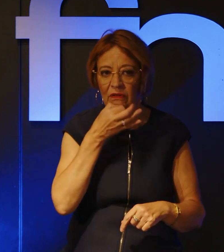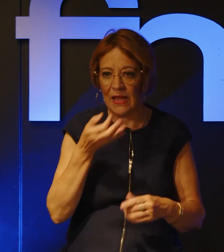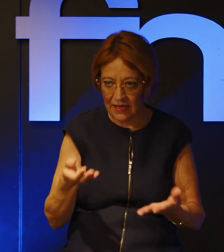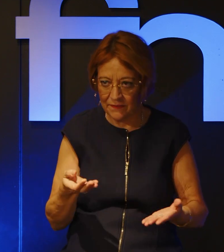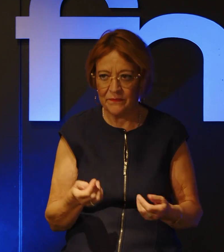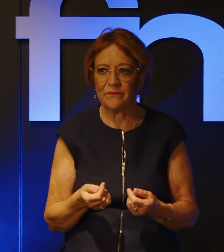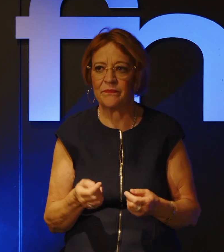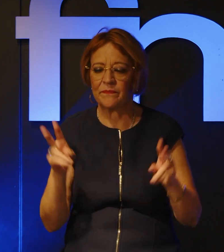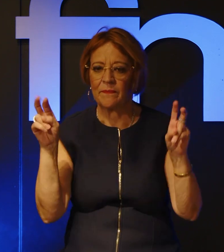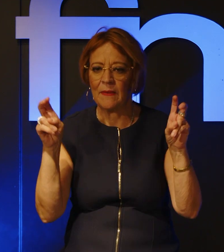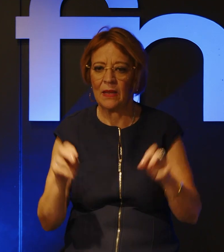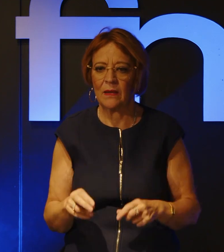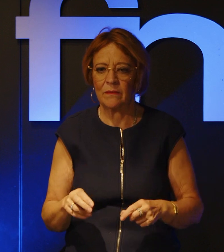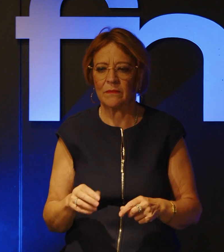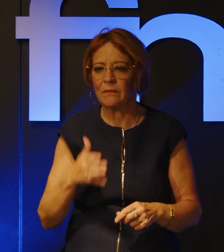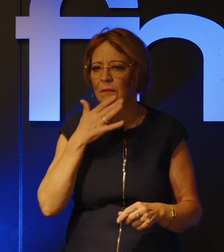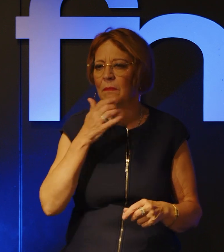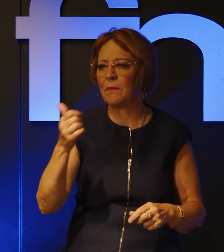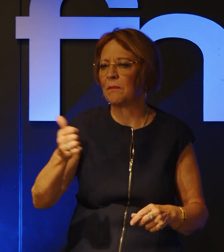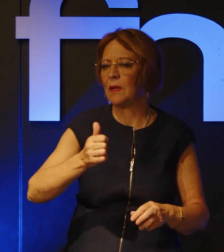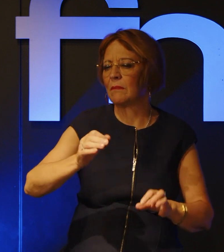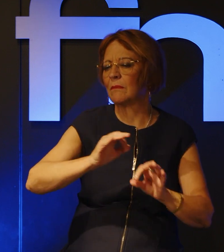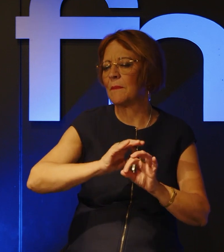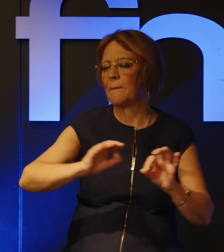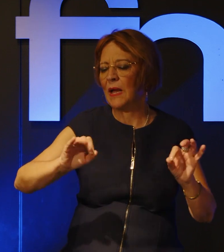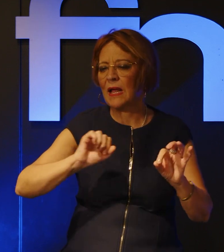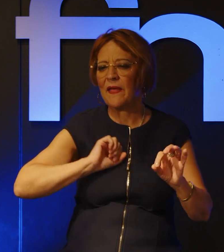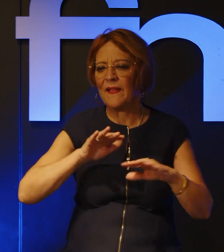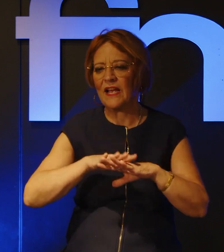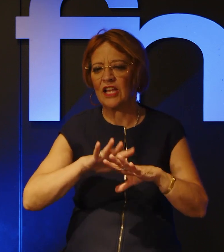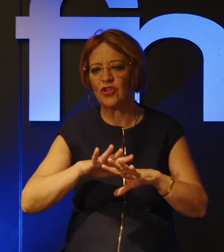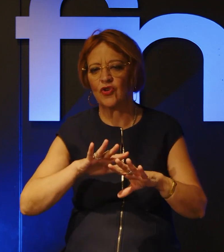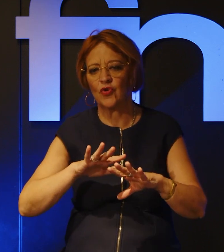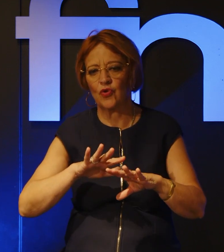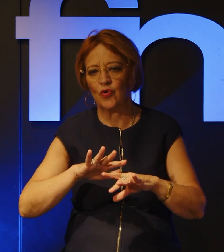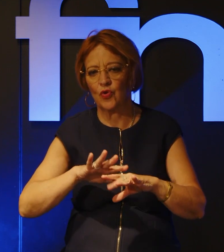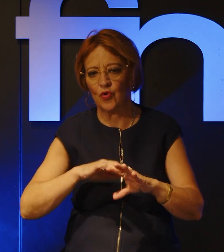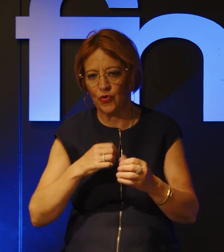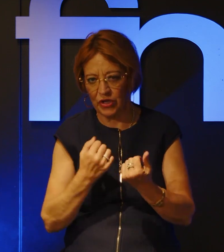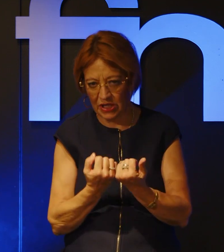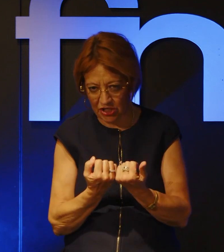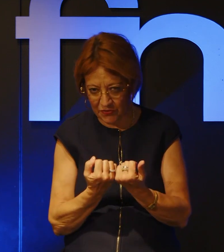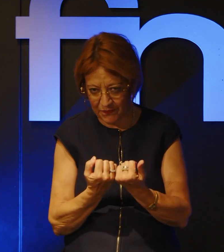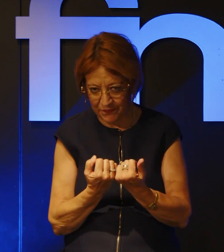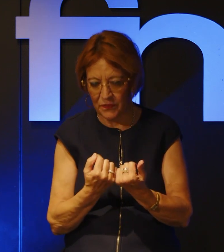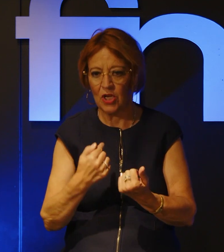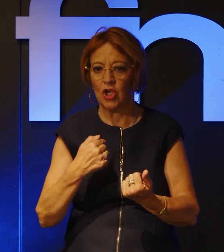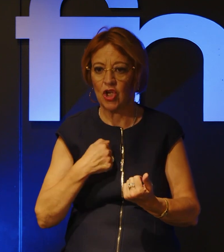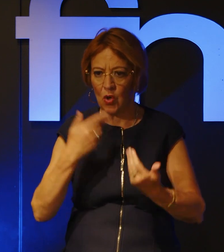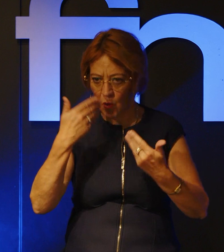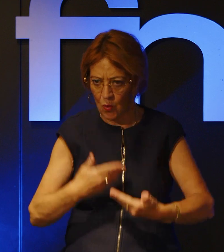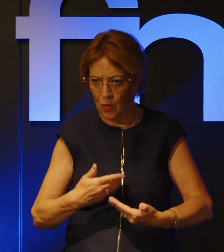sobre o ideal da beleza no contexto das redes sociais eu sou uma